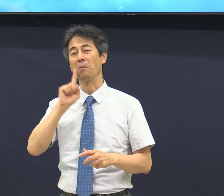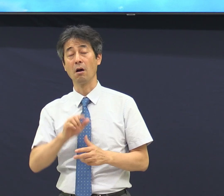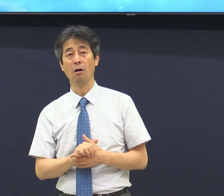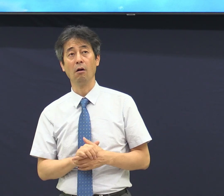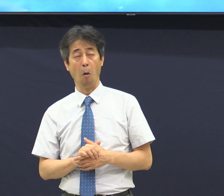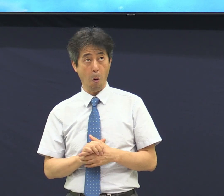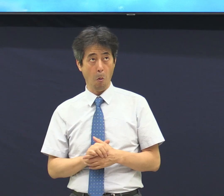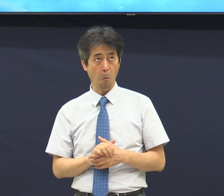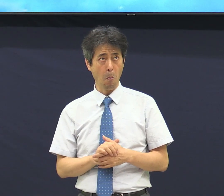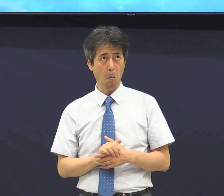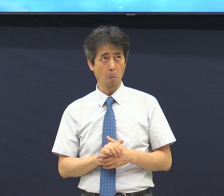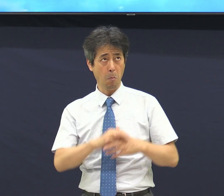어떤 사람은 말합니다.